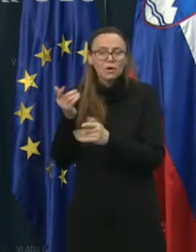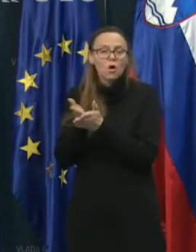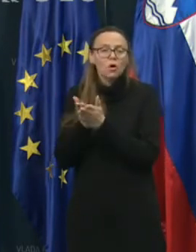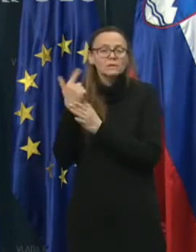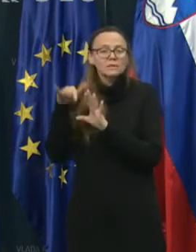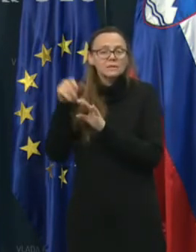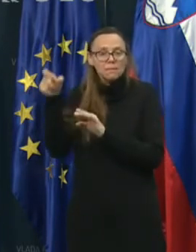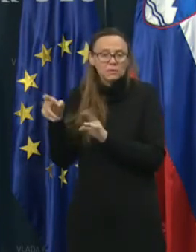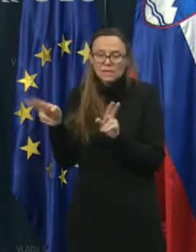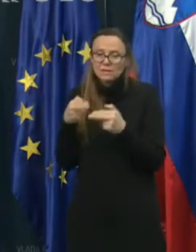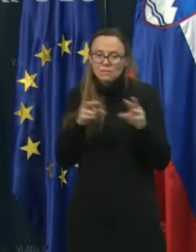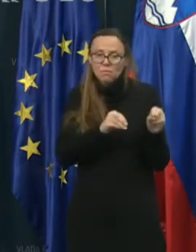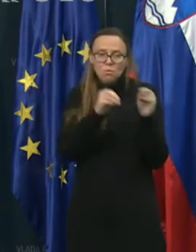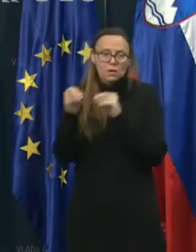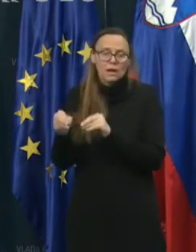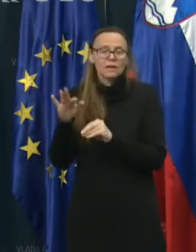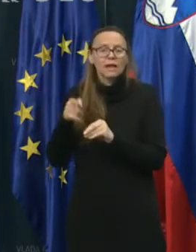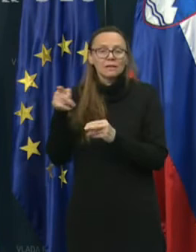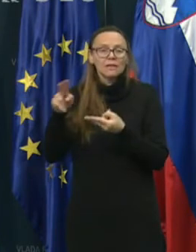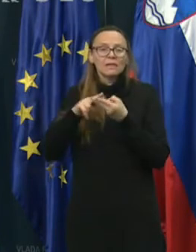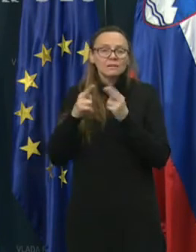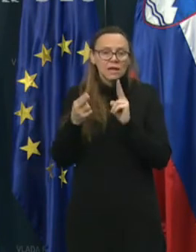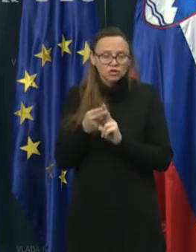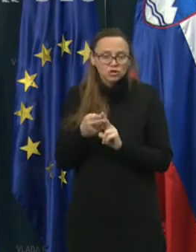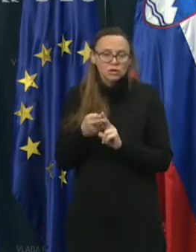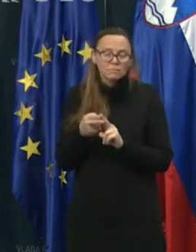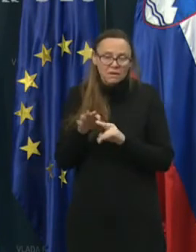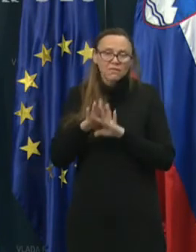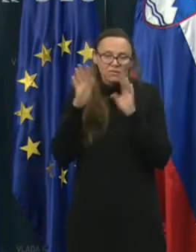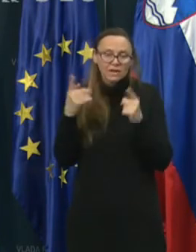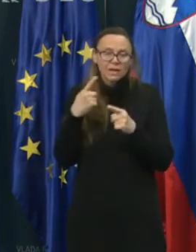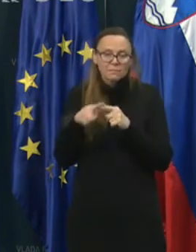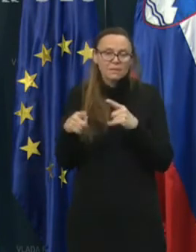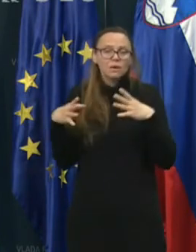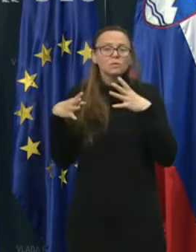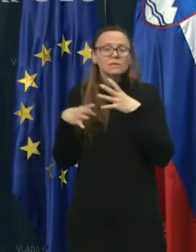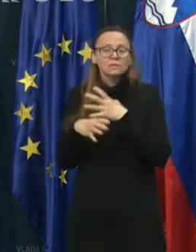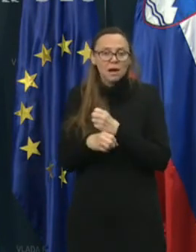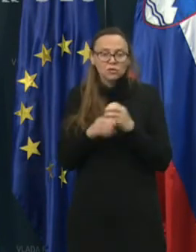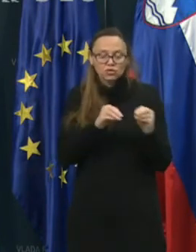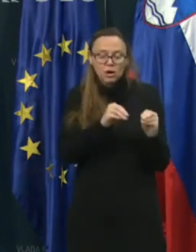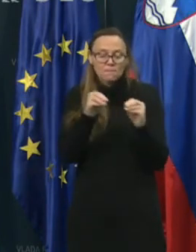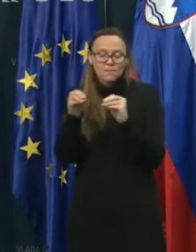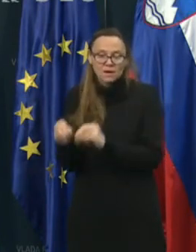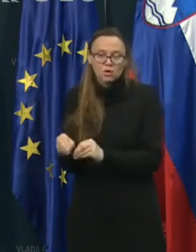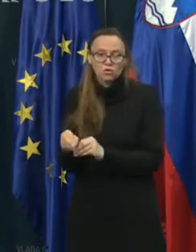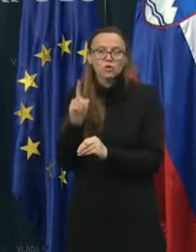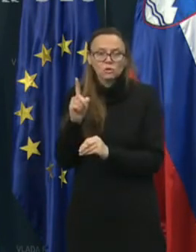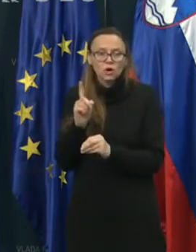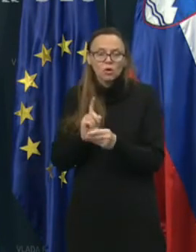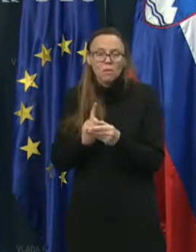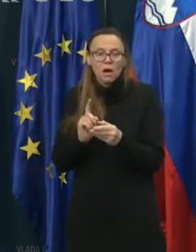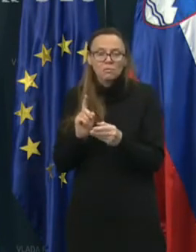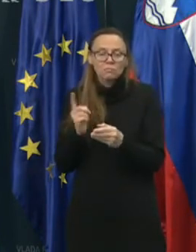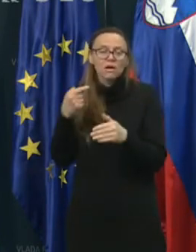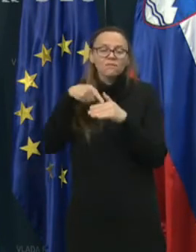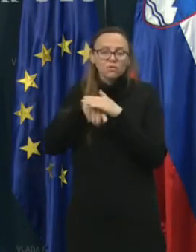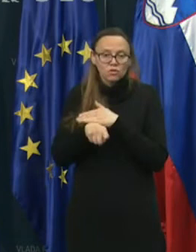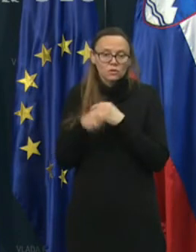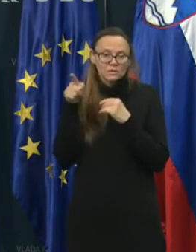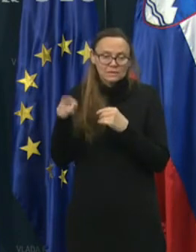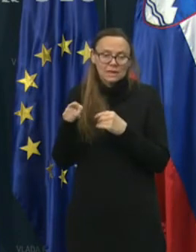prenesti, se pa na ta način v veliki meri zmanjša prenos oziroma vnos tega